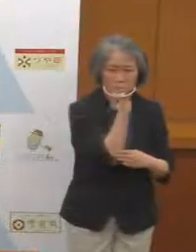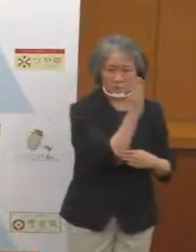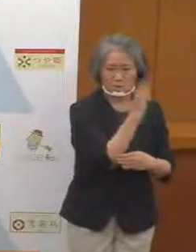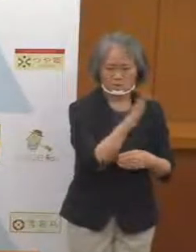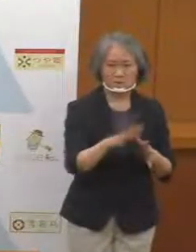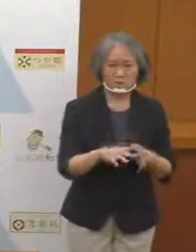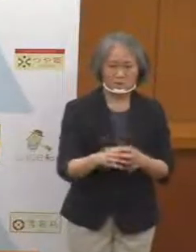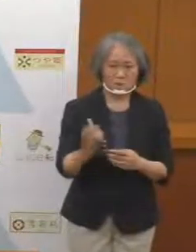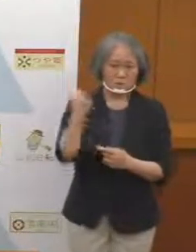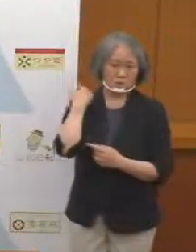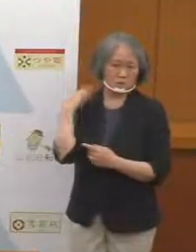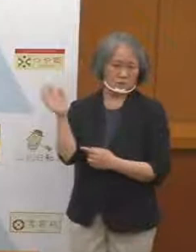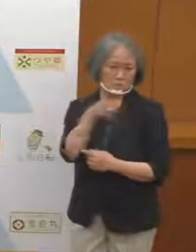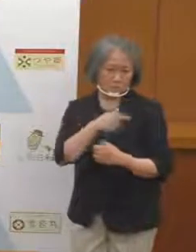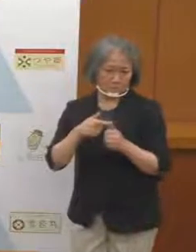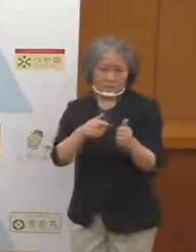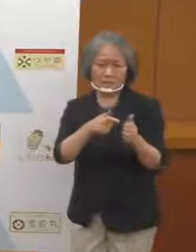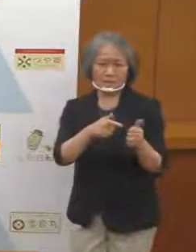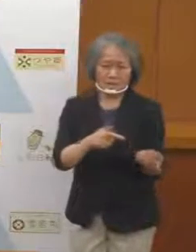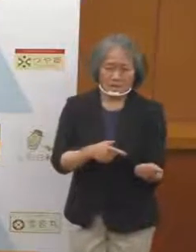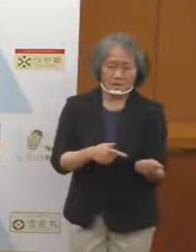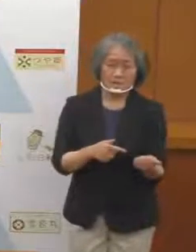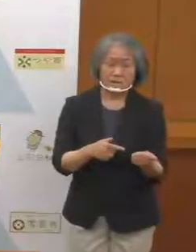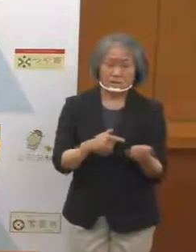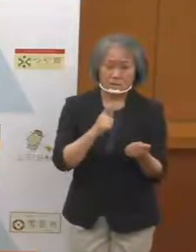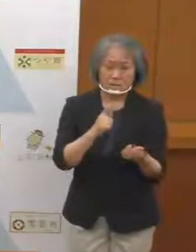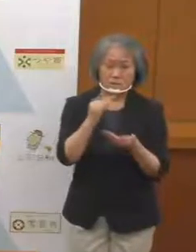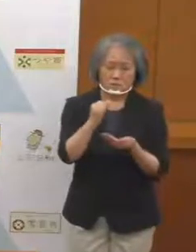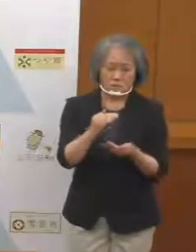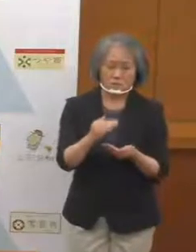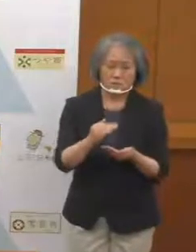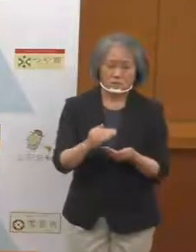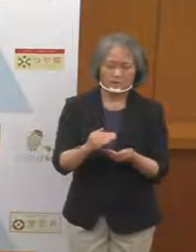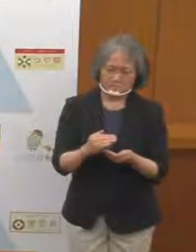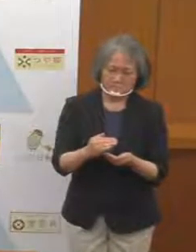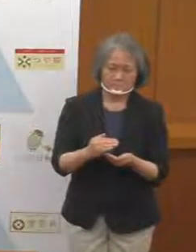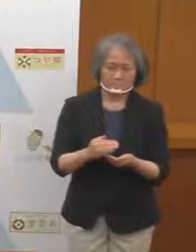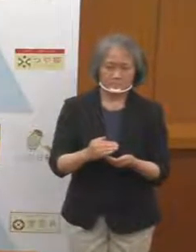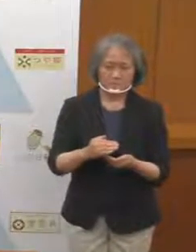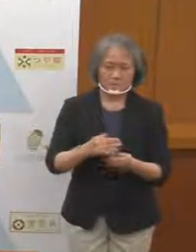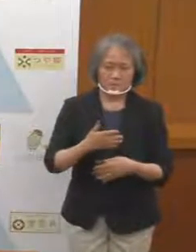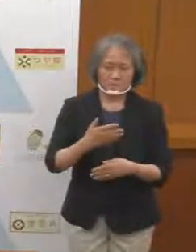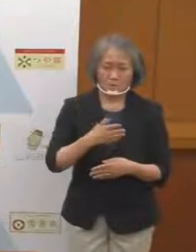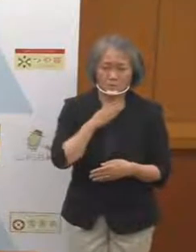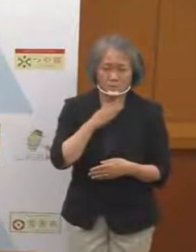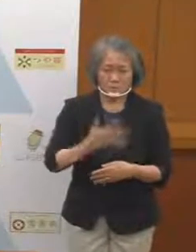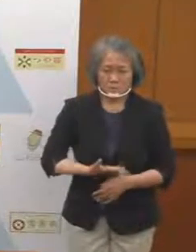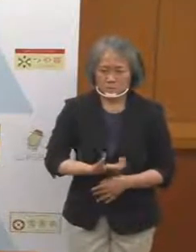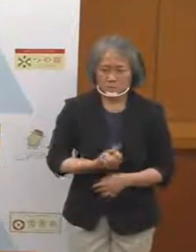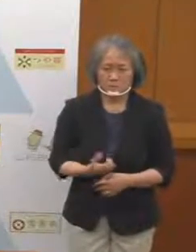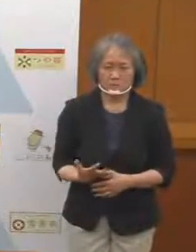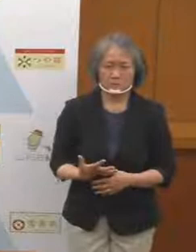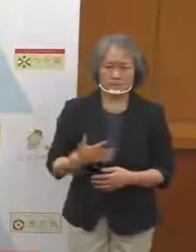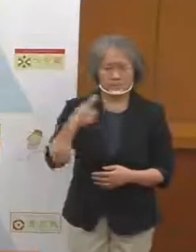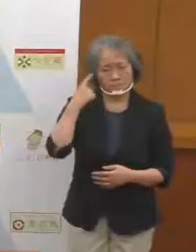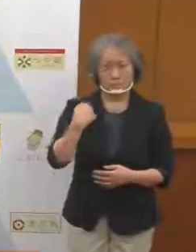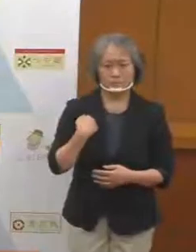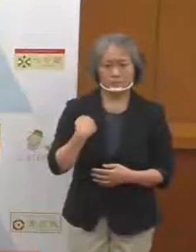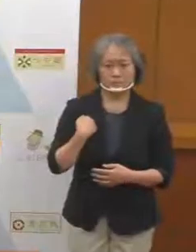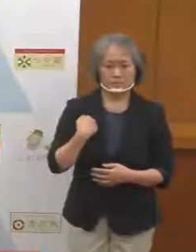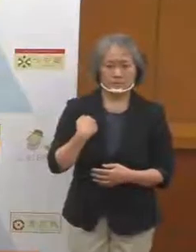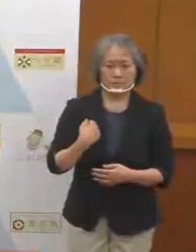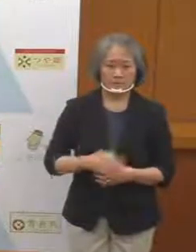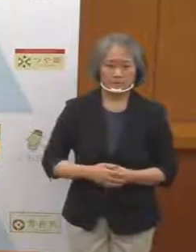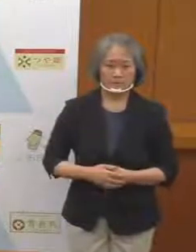いうようなことで本当に卑劣な行為だなぁと本当に憤りを感じているところであり